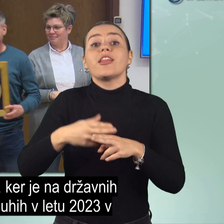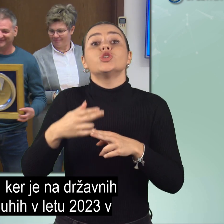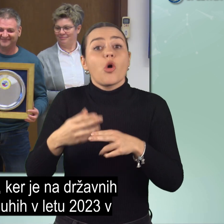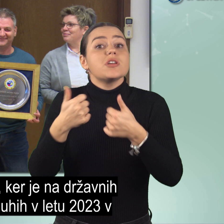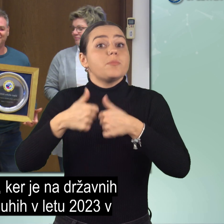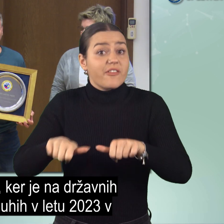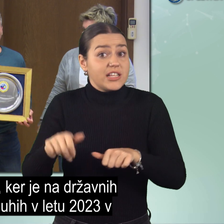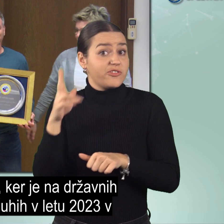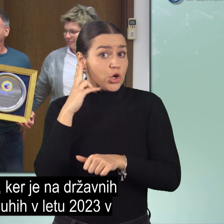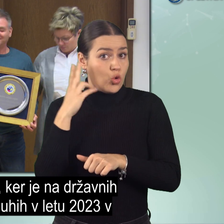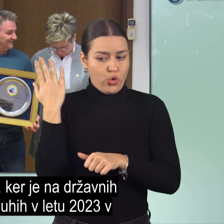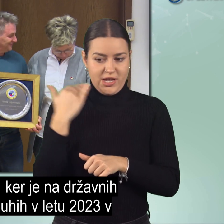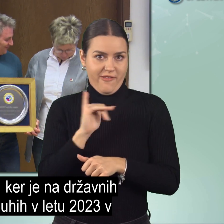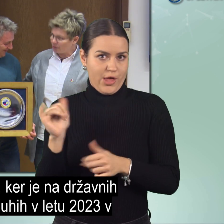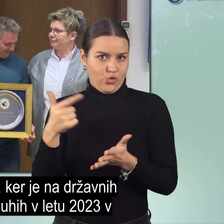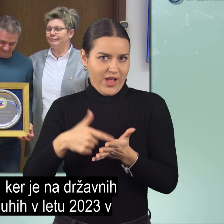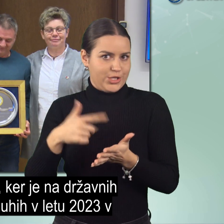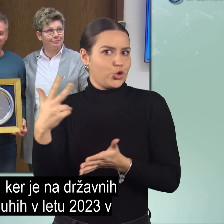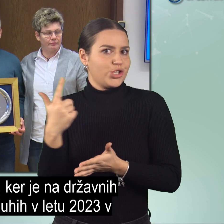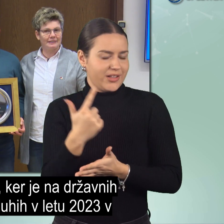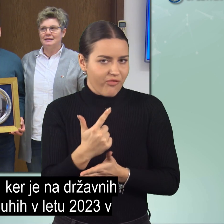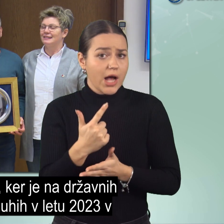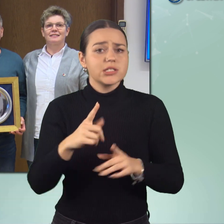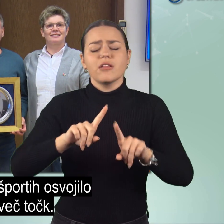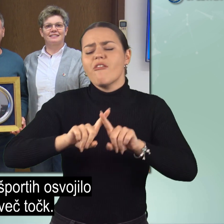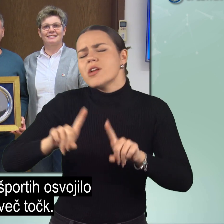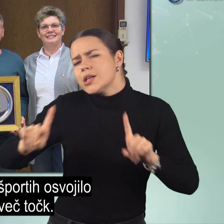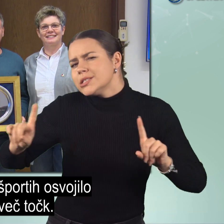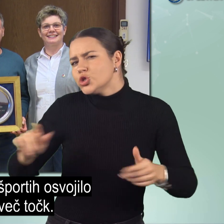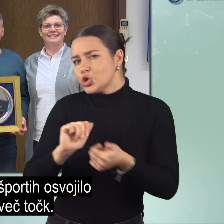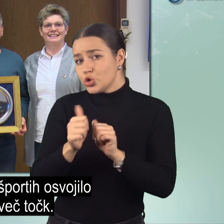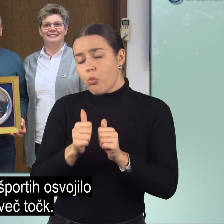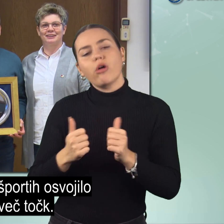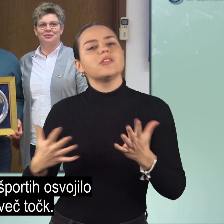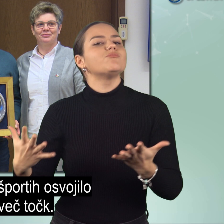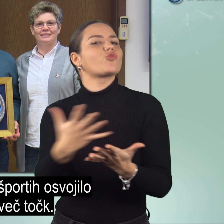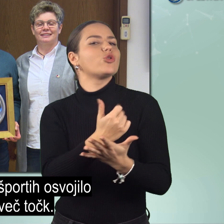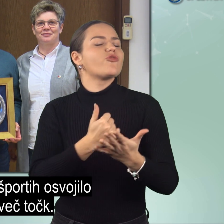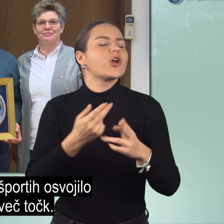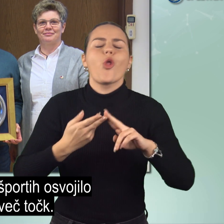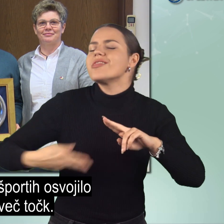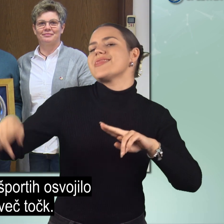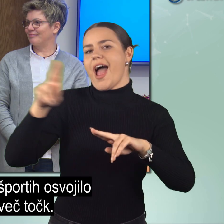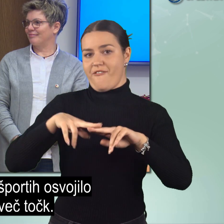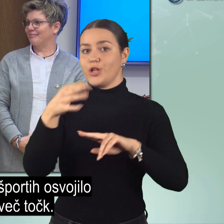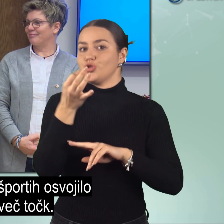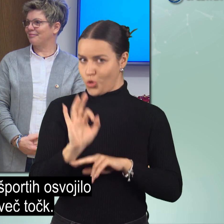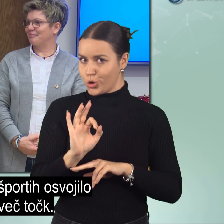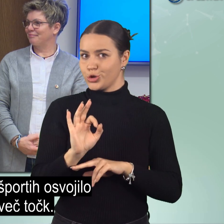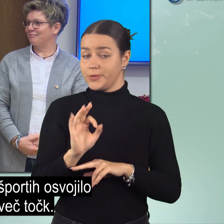državnih prvenstvih gluhih v letu 2023 v različnih športih osvojilo največ